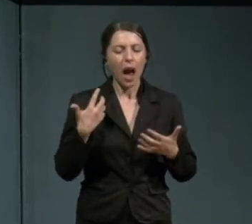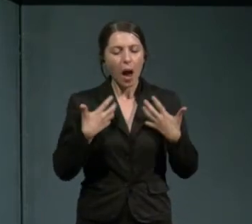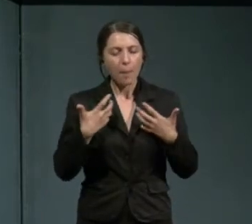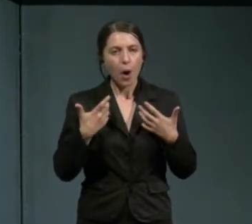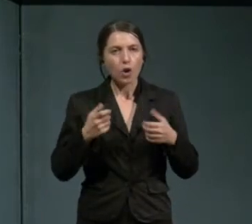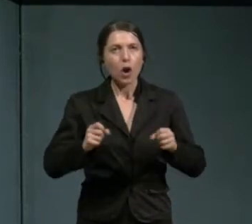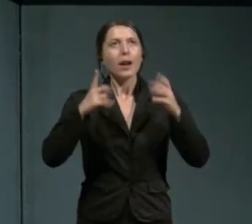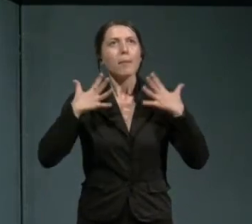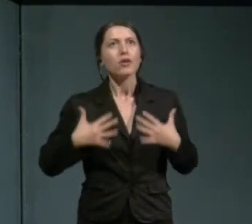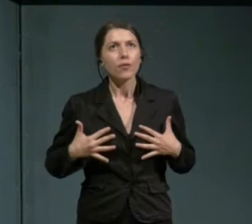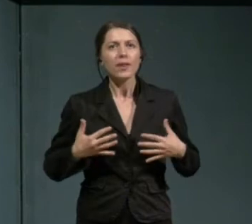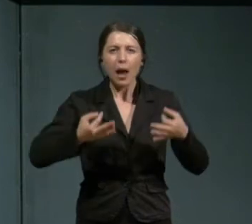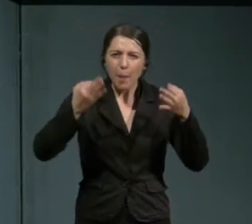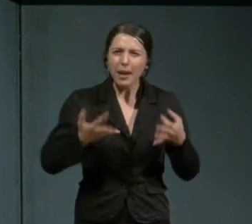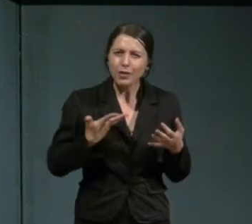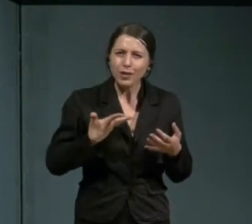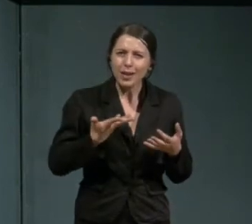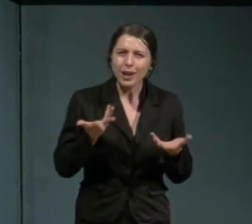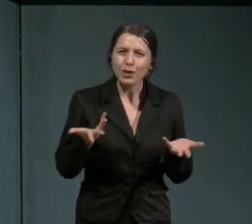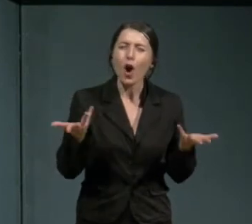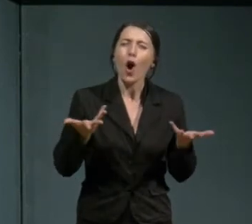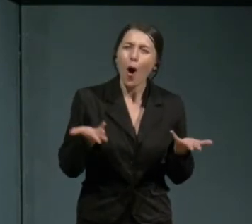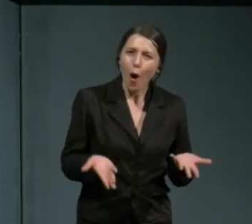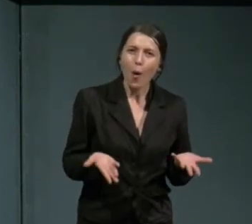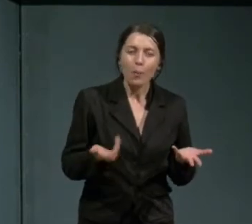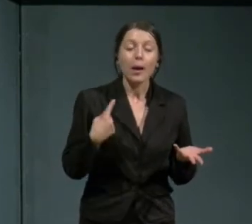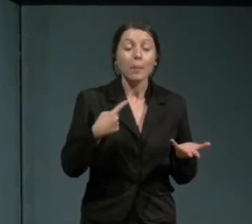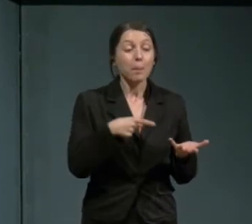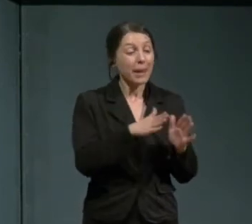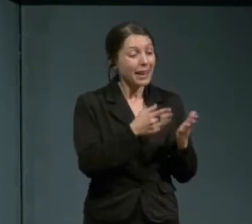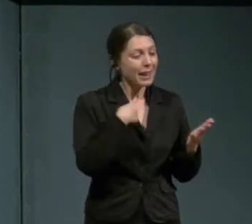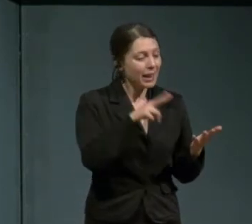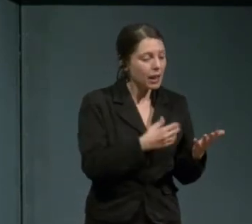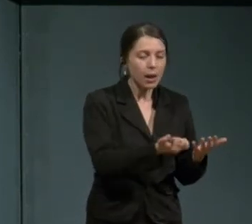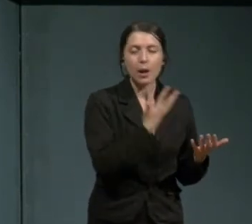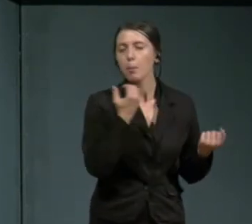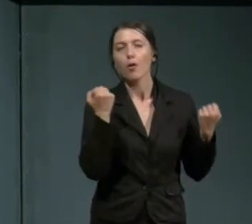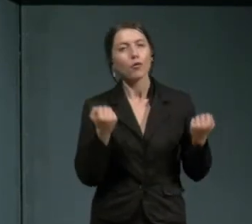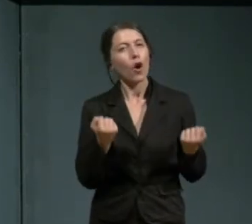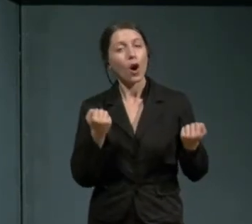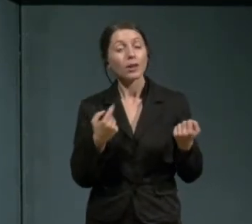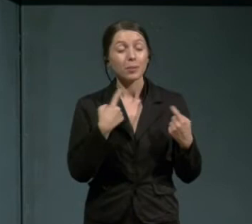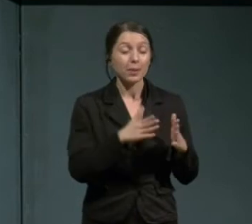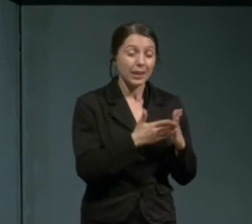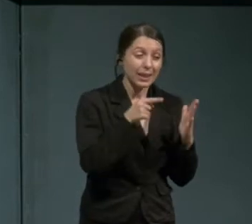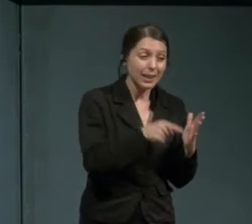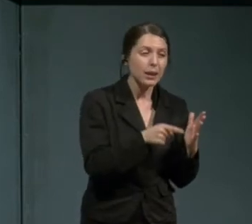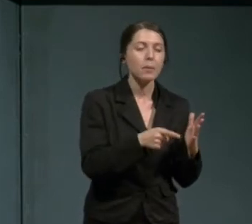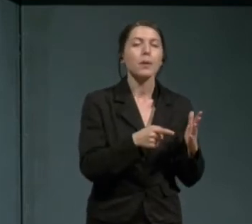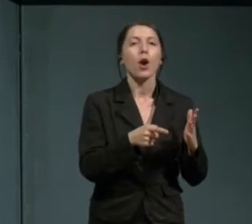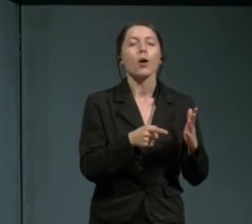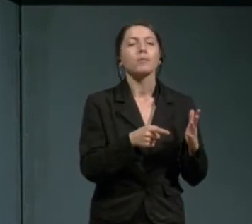molto precise e questo libro mi ha influenzato molto ed è un libro che è nato da un